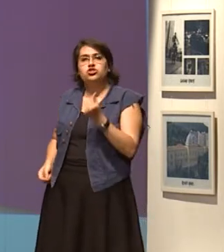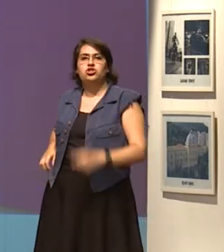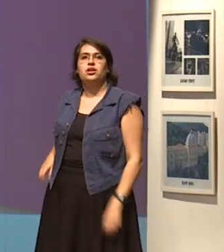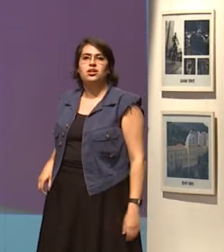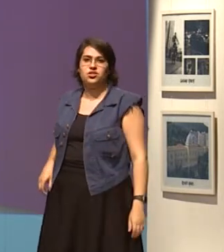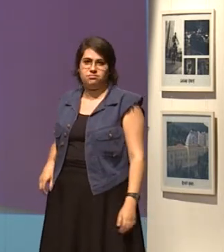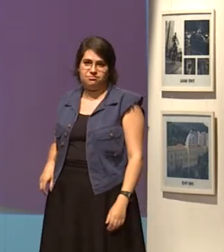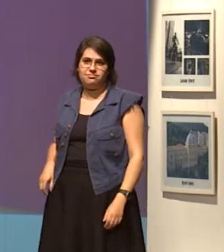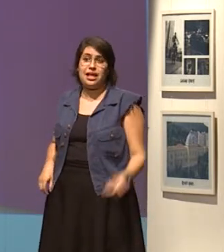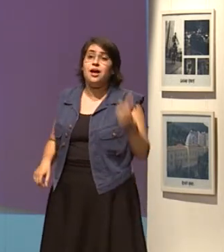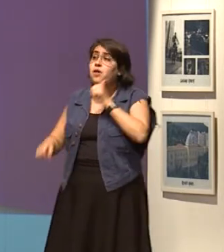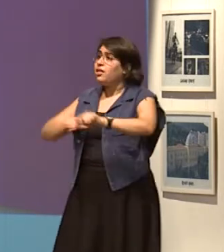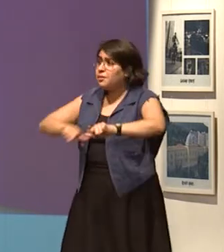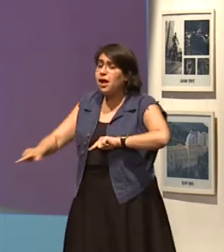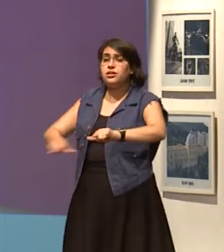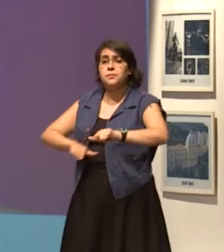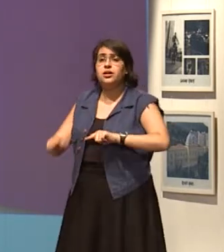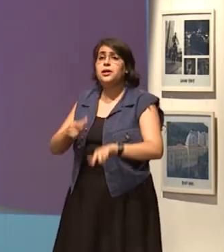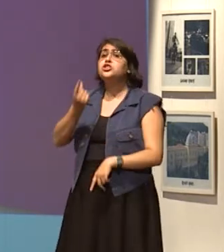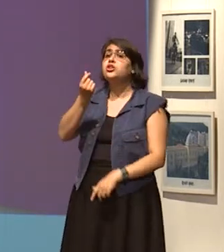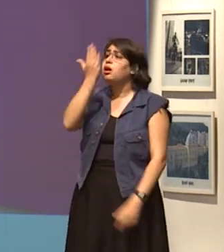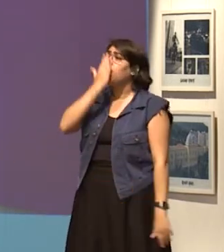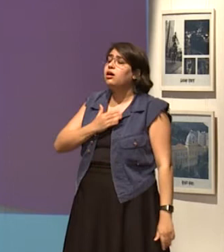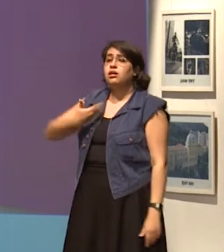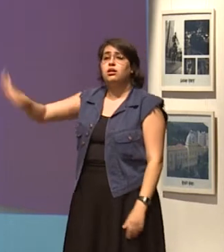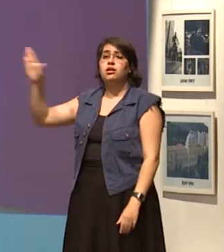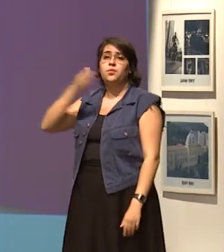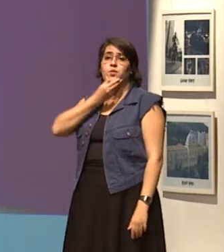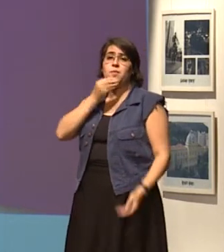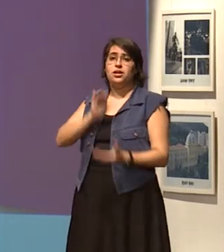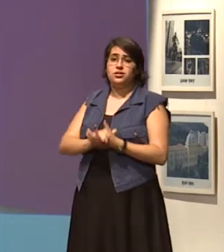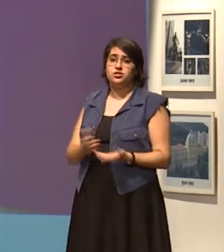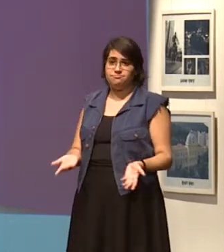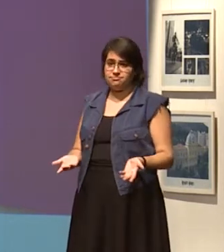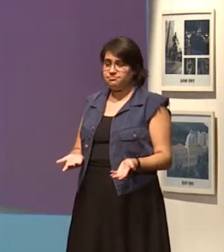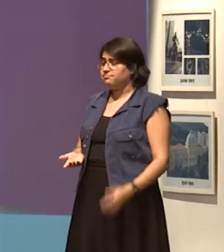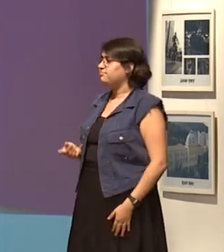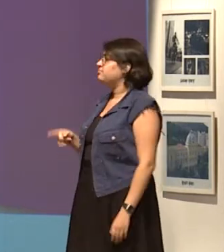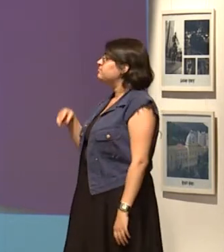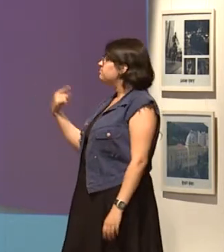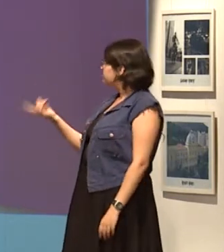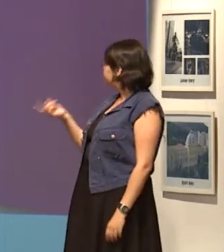comprar maquiagem, você não precisa comprar nada disso. A mulher trabalha, mas o dinheiro fica na mão do companheiro.